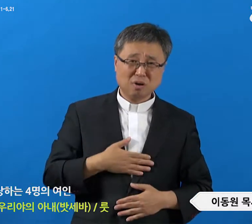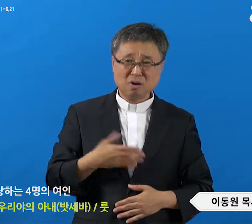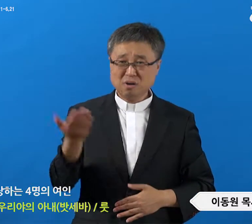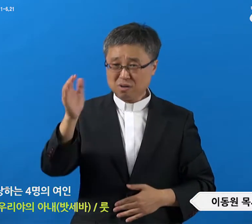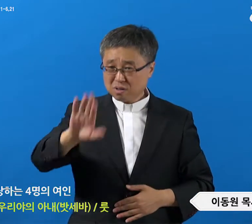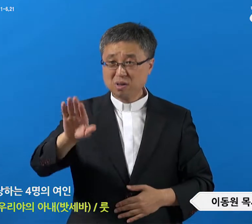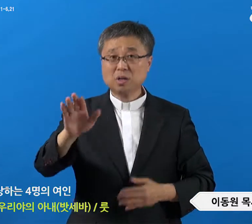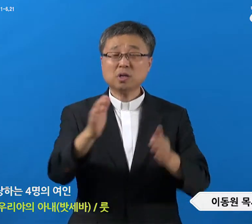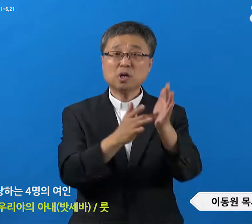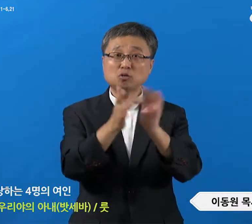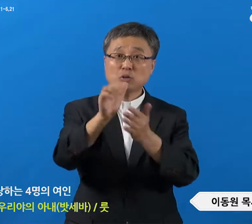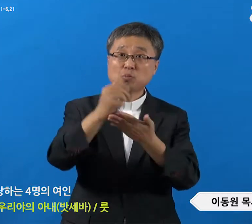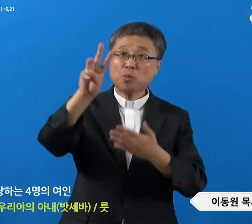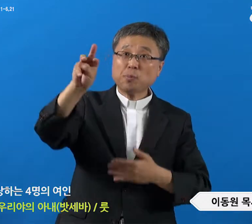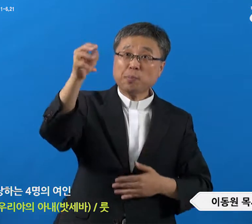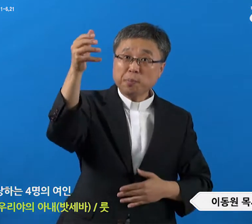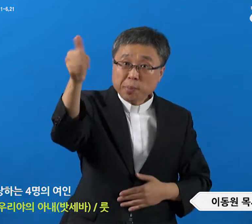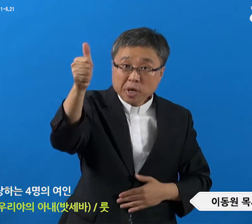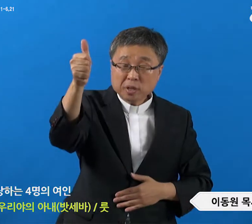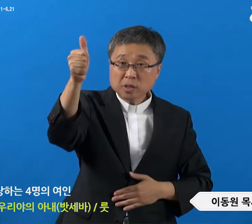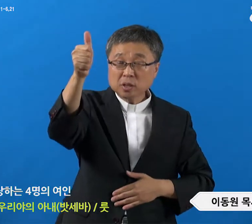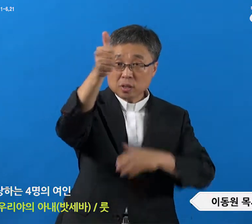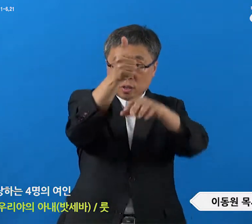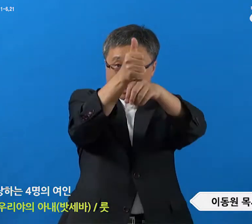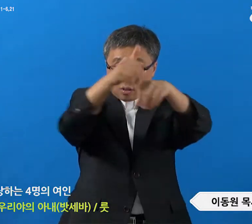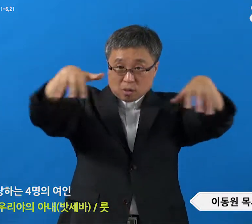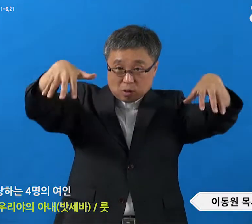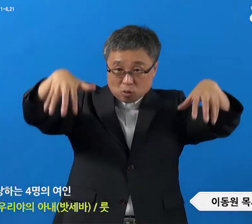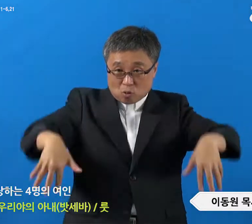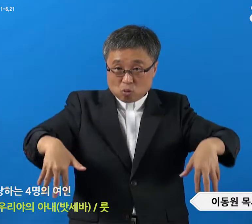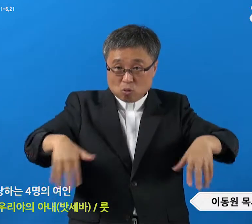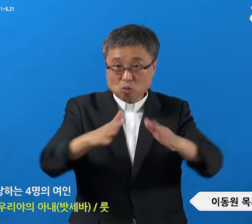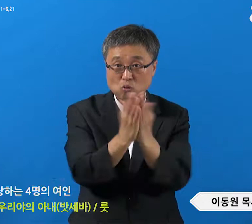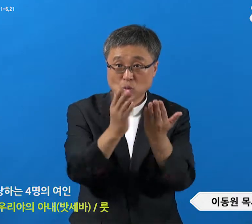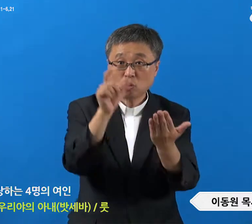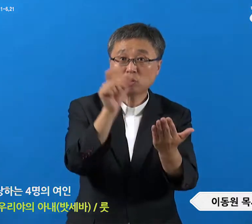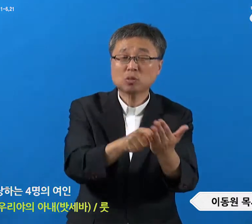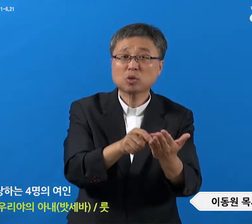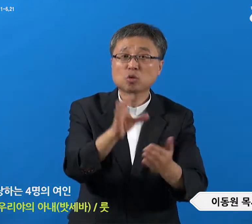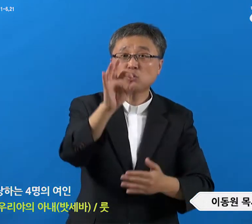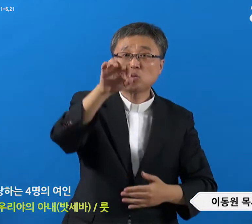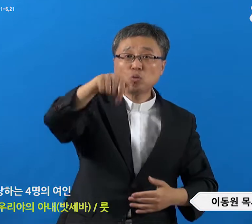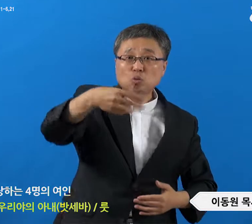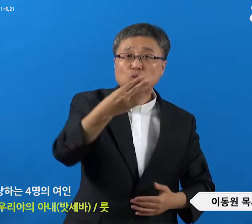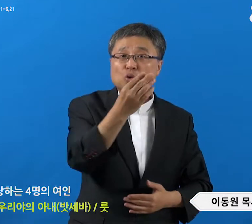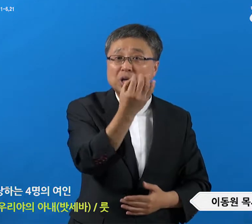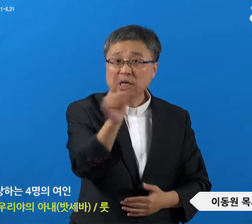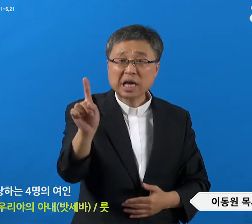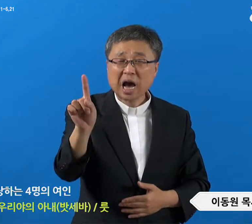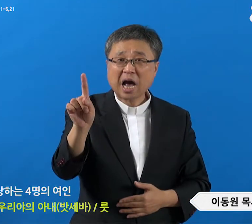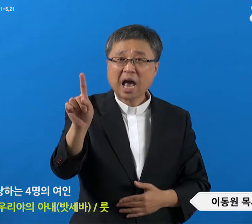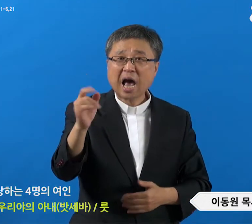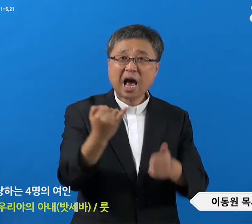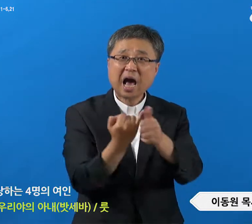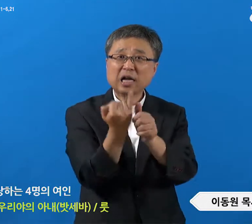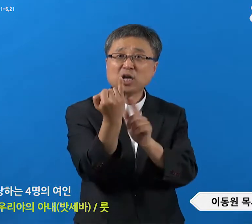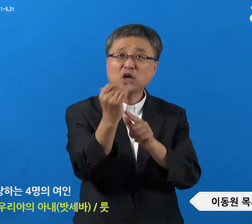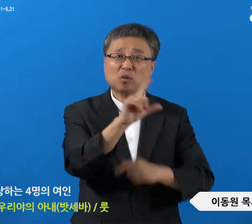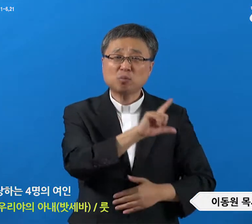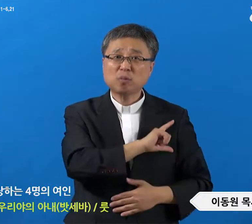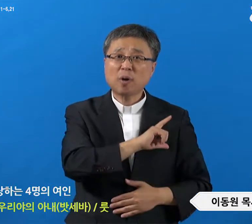그것이 예수님의 메시아의 족보 속에 들어갔어요. 그 다음에 누구예요? 우리아의 아내. 이름은 안 기록했어요. 우리아의